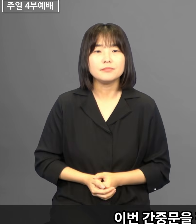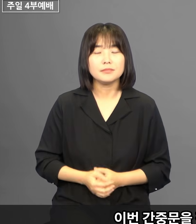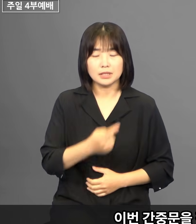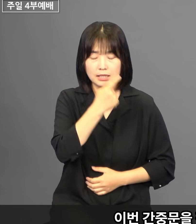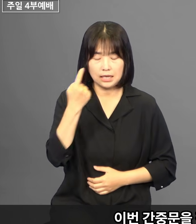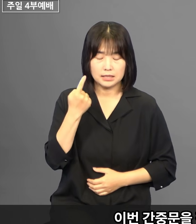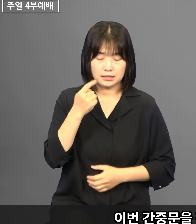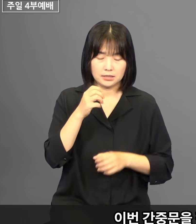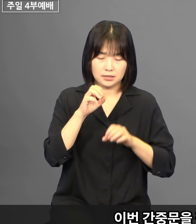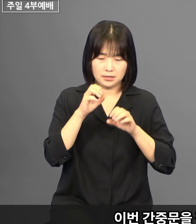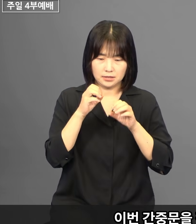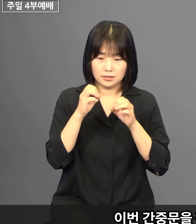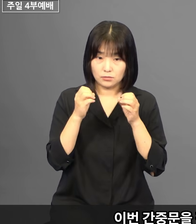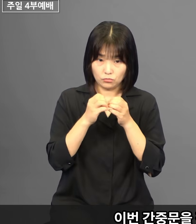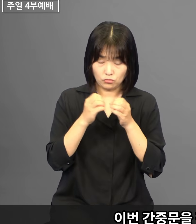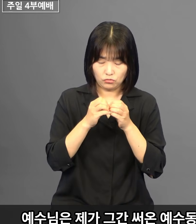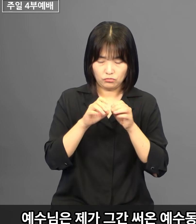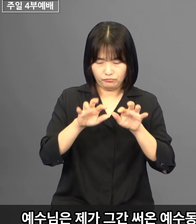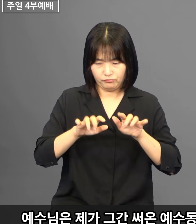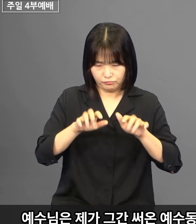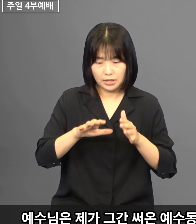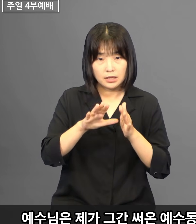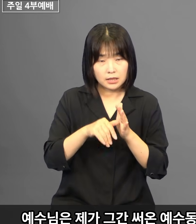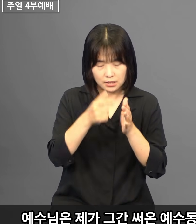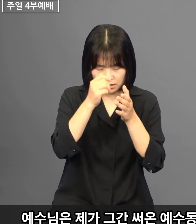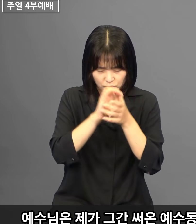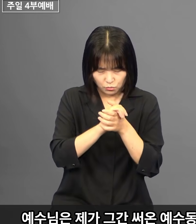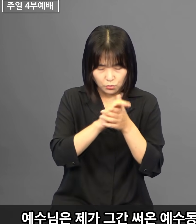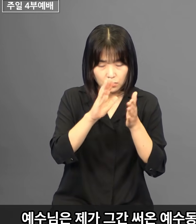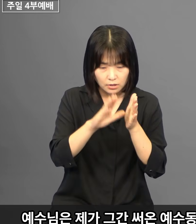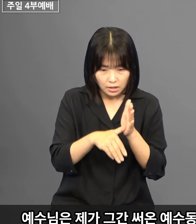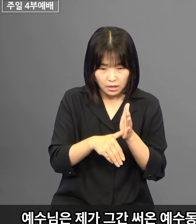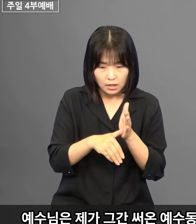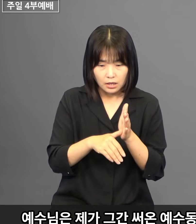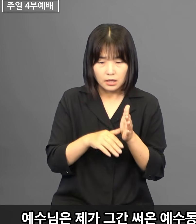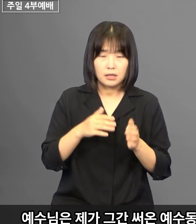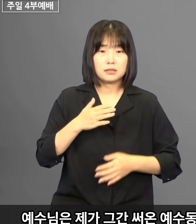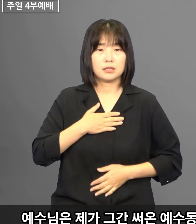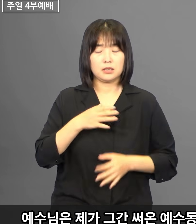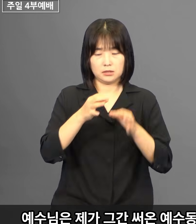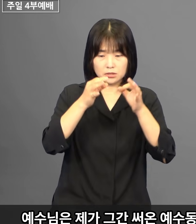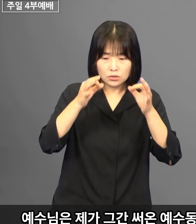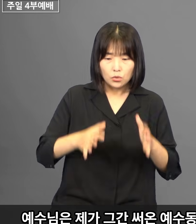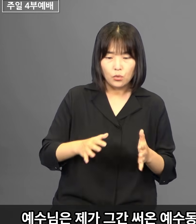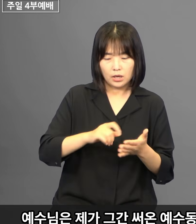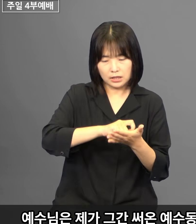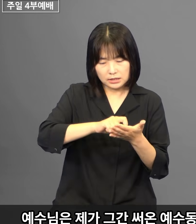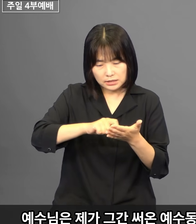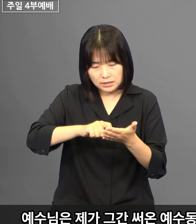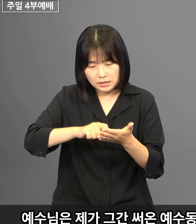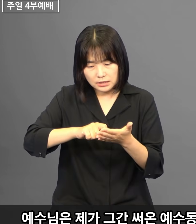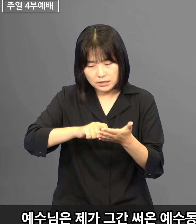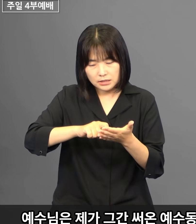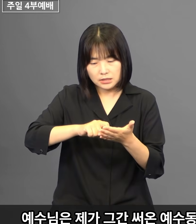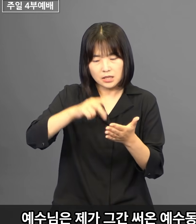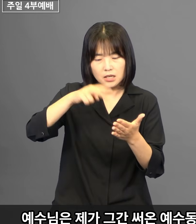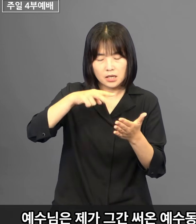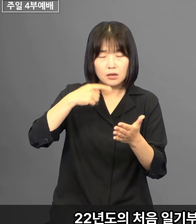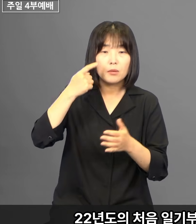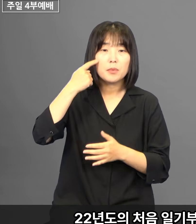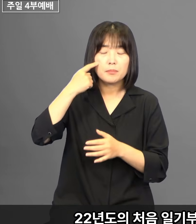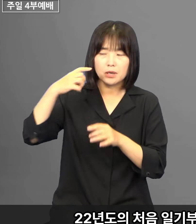간증문을 작성하며 기도할 때에도 예수님은 제가 그간 써온 예수 동행 일기를 읽어보라는 마음을